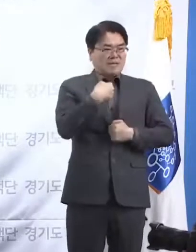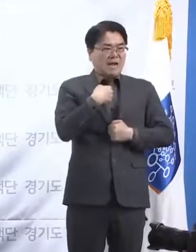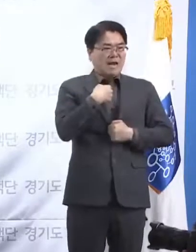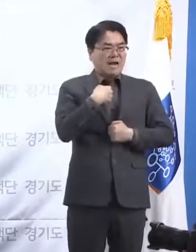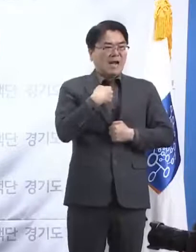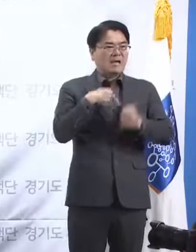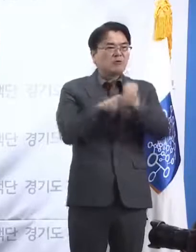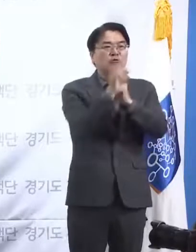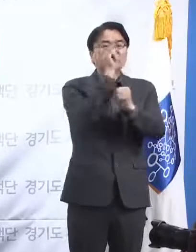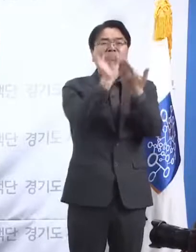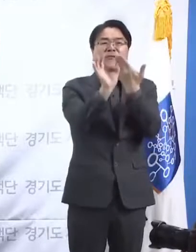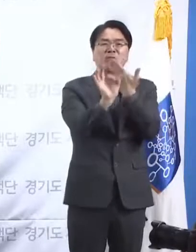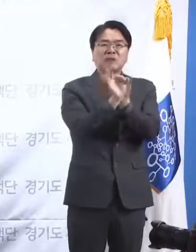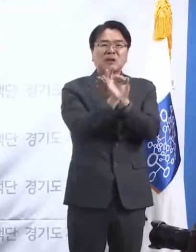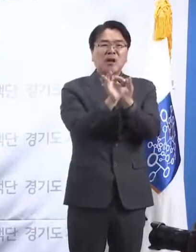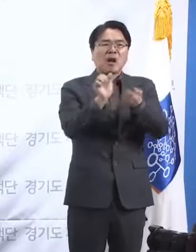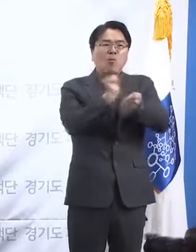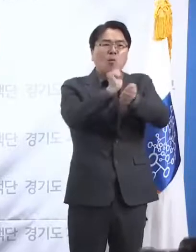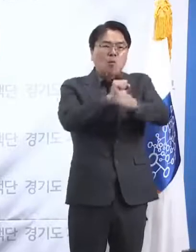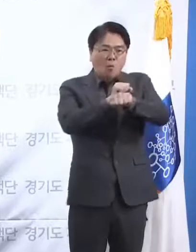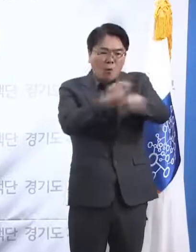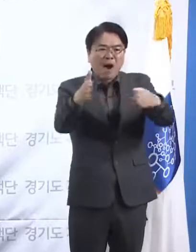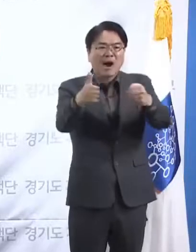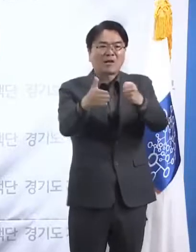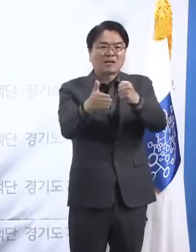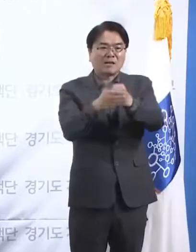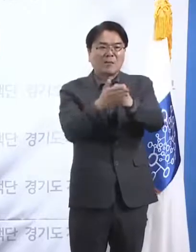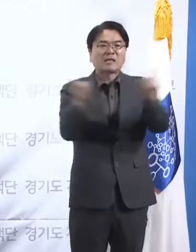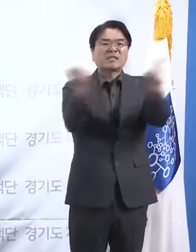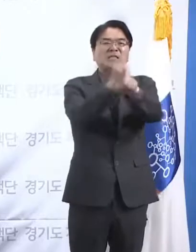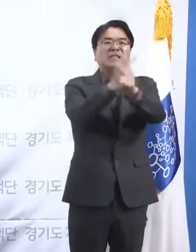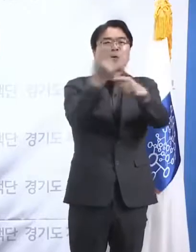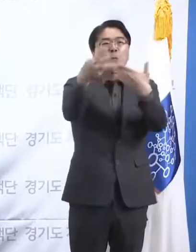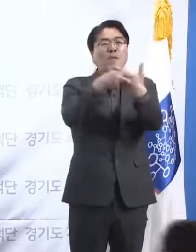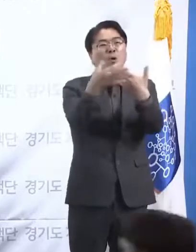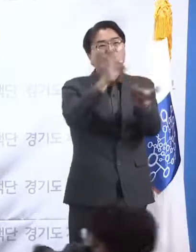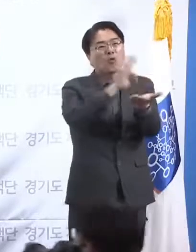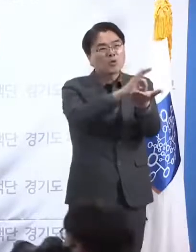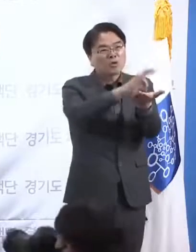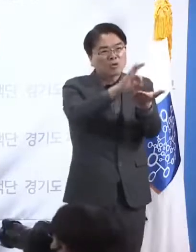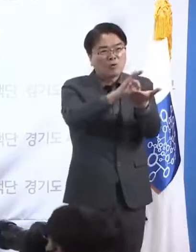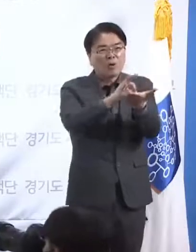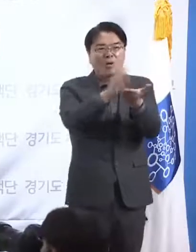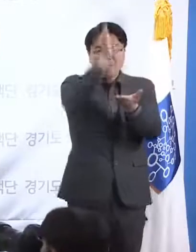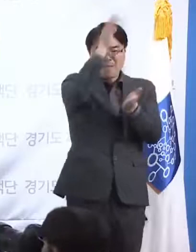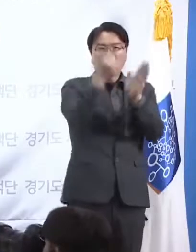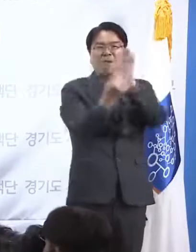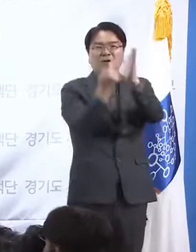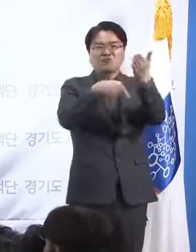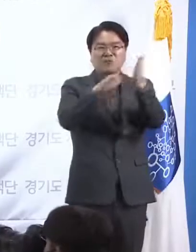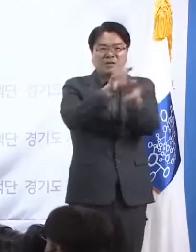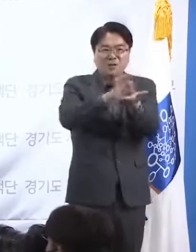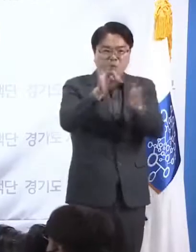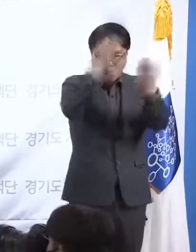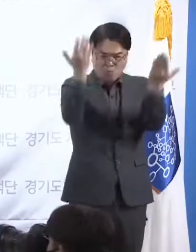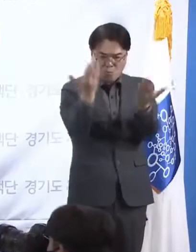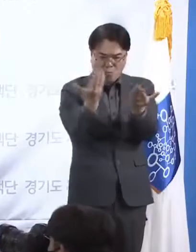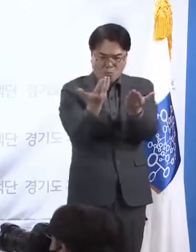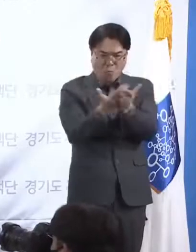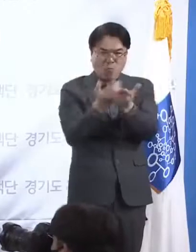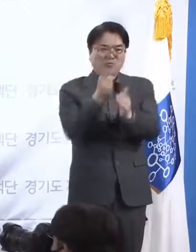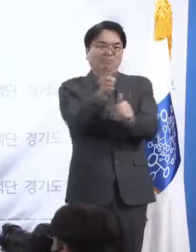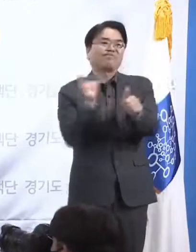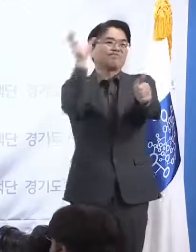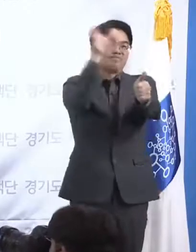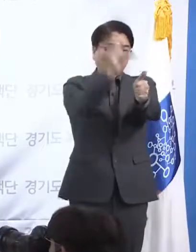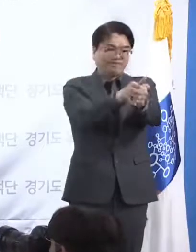확산된 경우에는 그 확산으로 인한 치료비 등의 방역비용 전액에 대해서 구상 청구될 수 있다는 점을